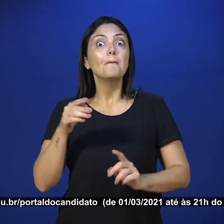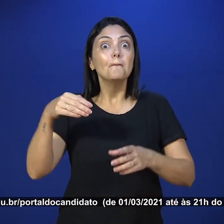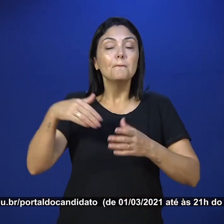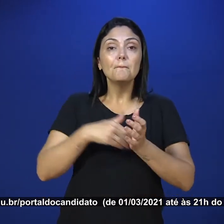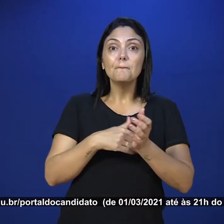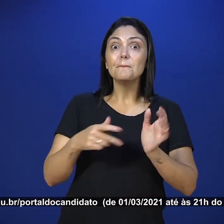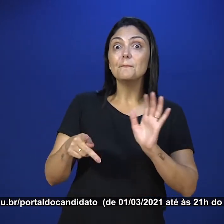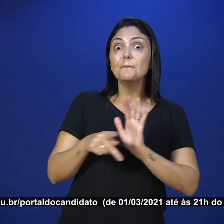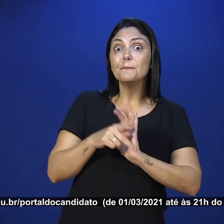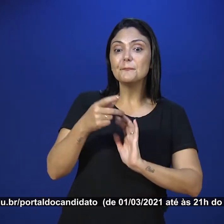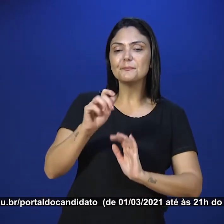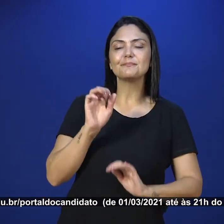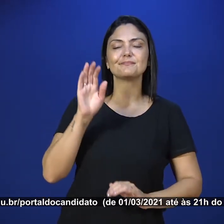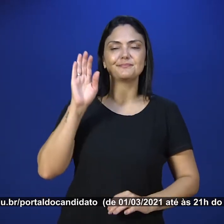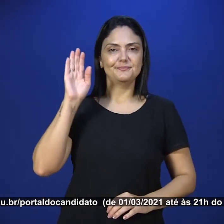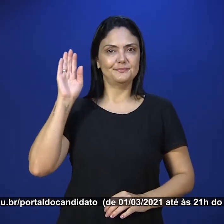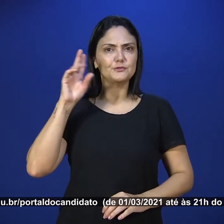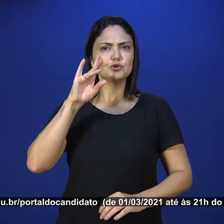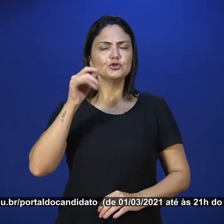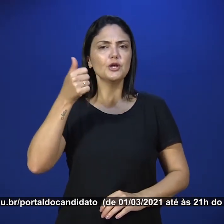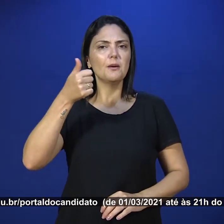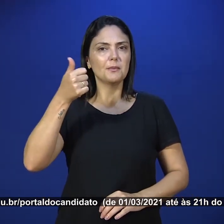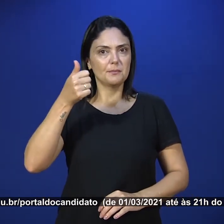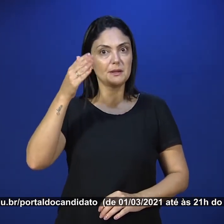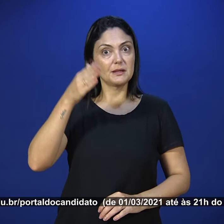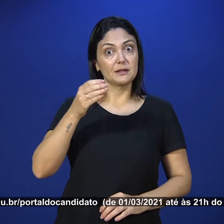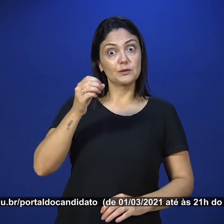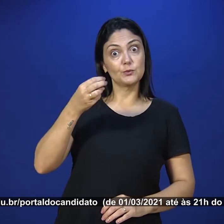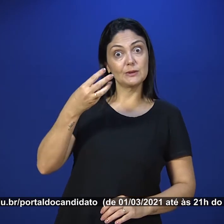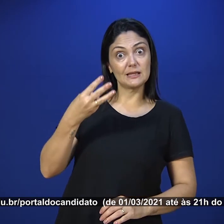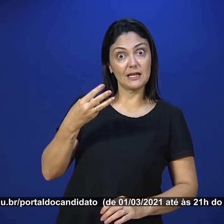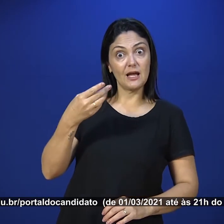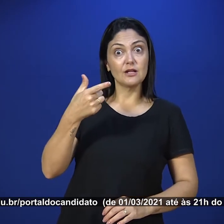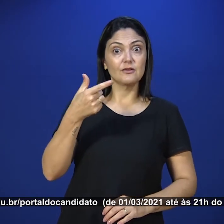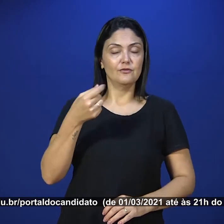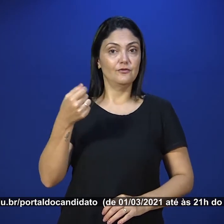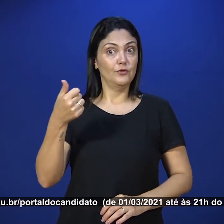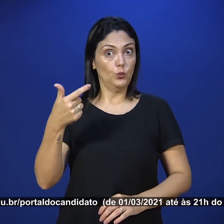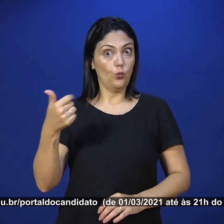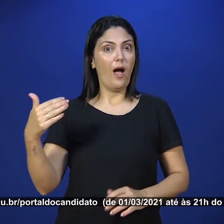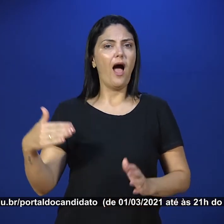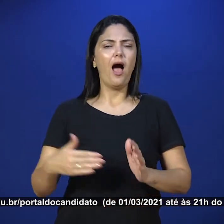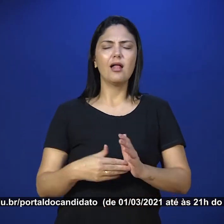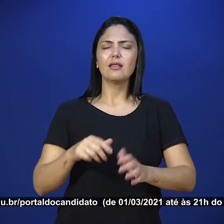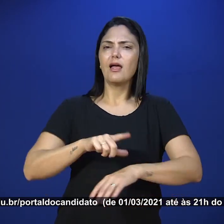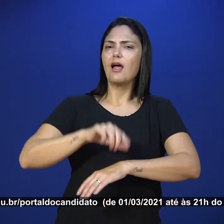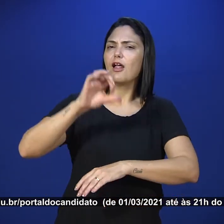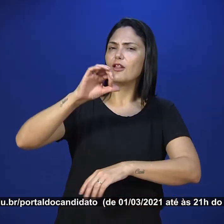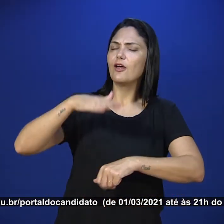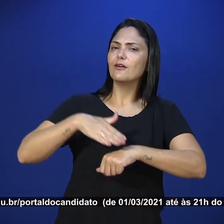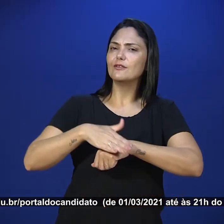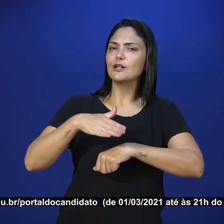www.unifoa.edu.br/portal do candidato, de 1/3/2021 até as 21 horas do dia